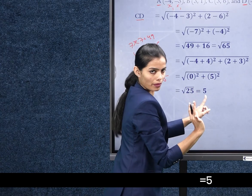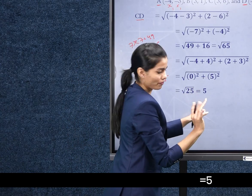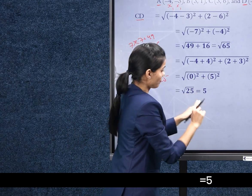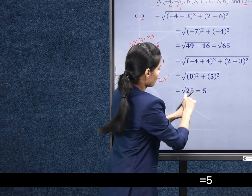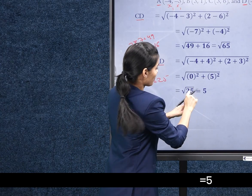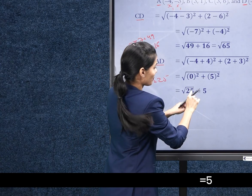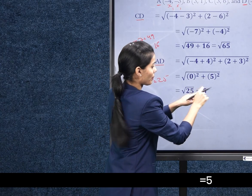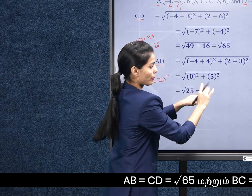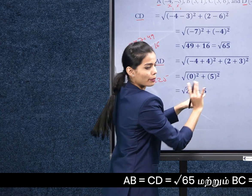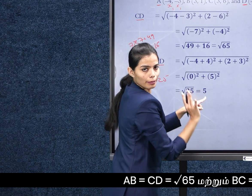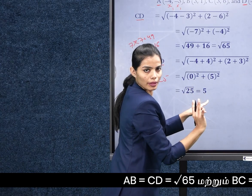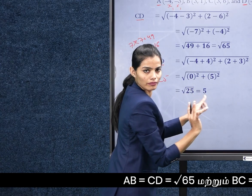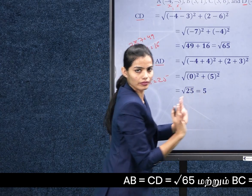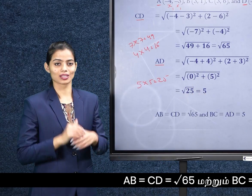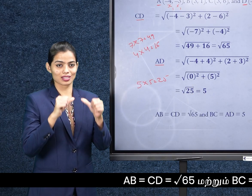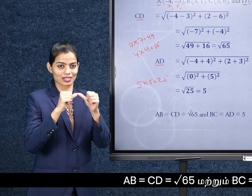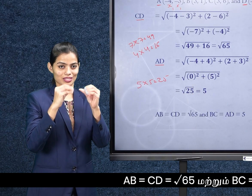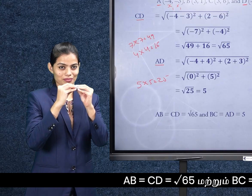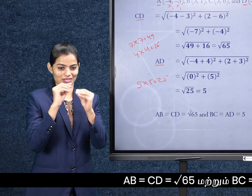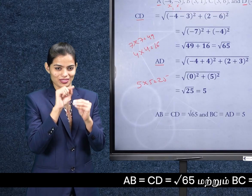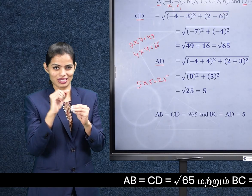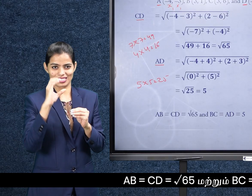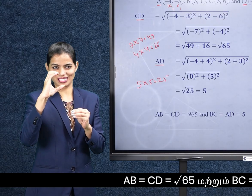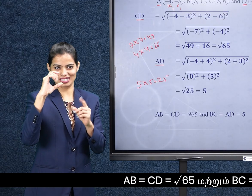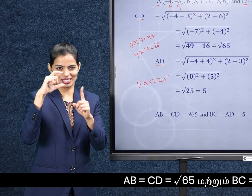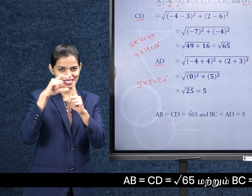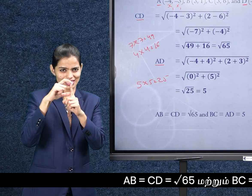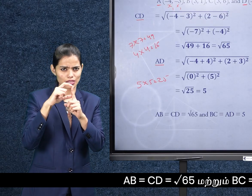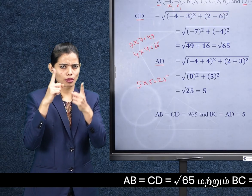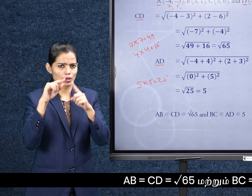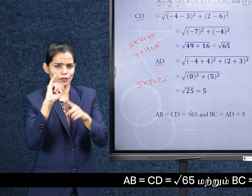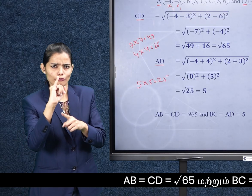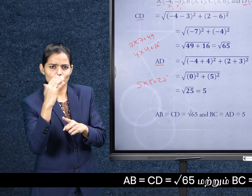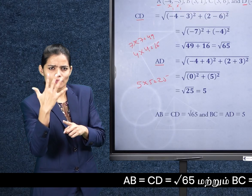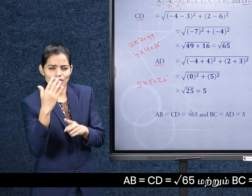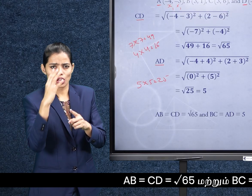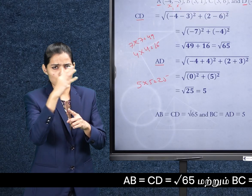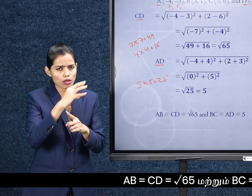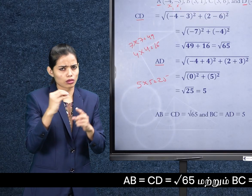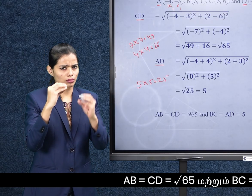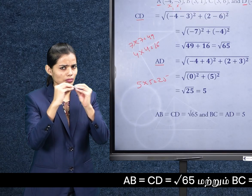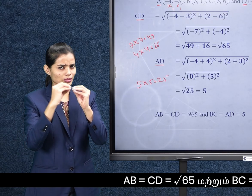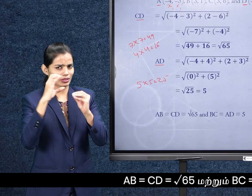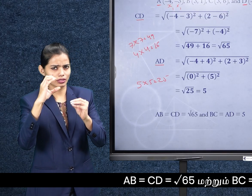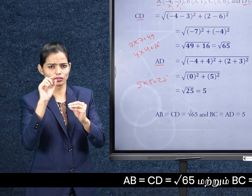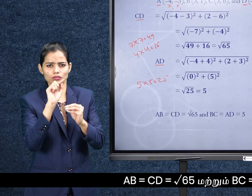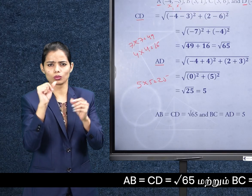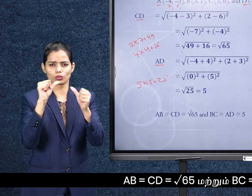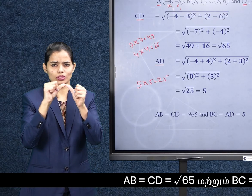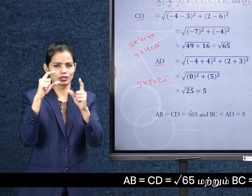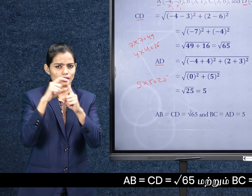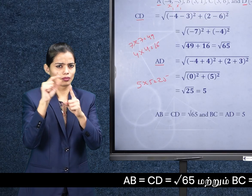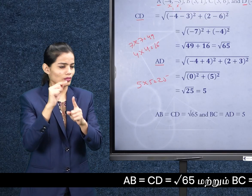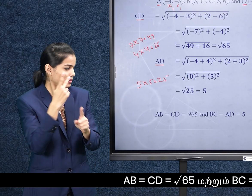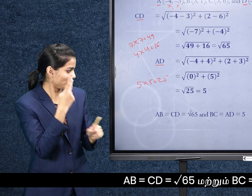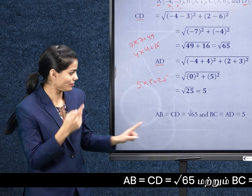ஈடு 5. ஏபி ஈடு சிடி ஈடு வர்க்கமூலம் 65 மற்றும் பிசி